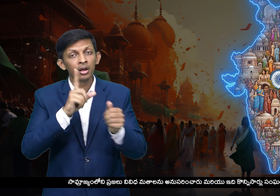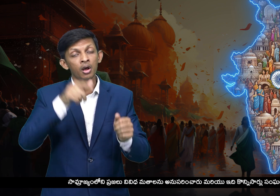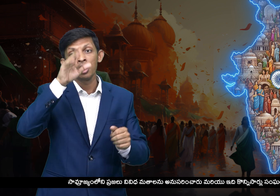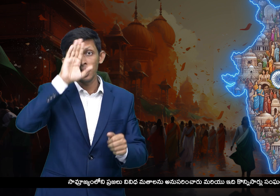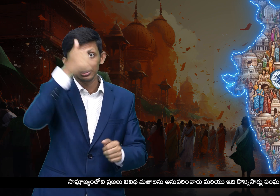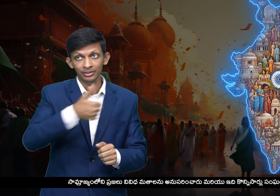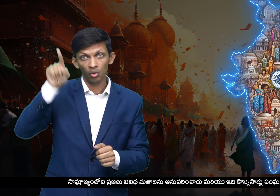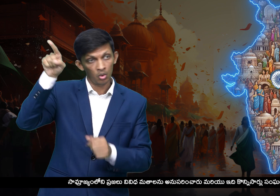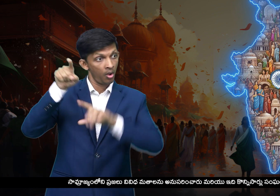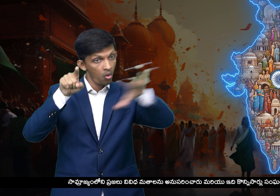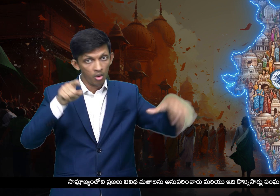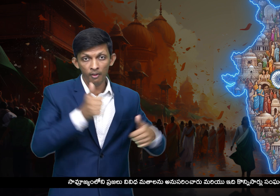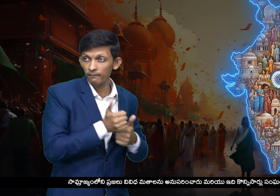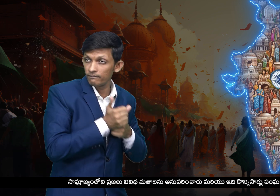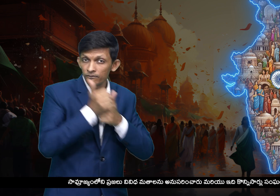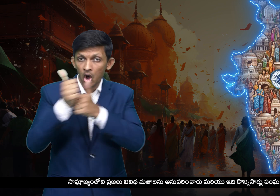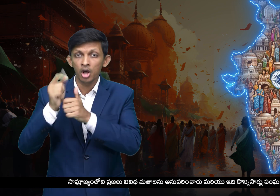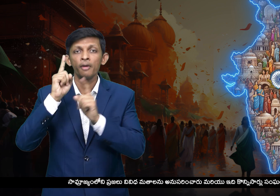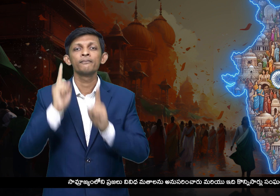దారితీసింది.